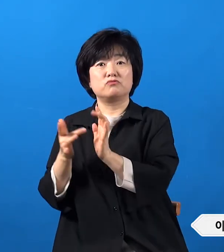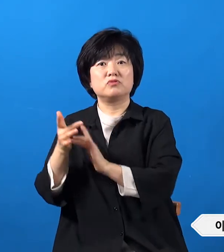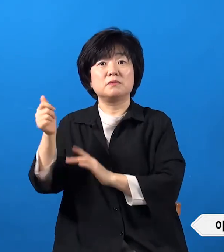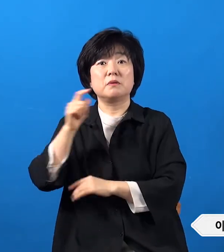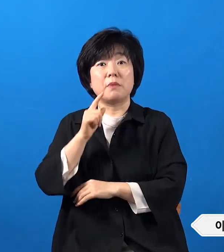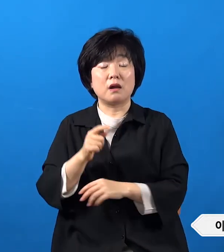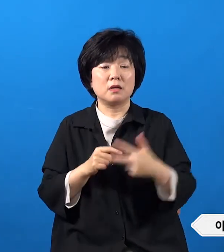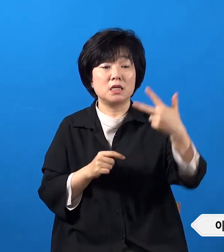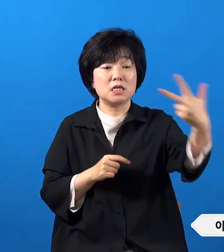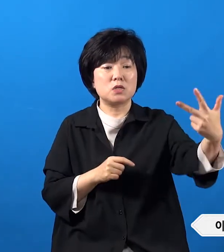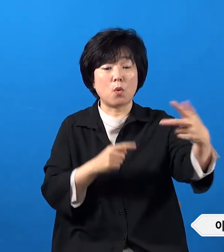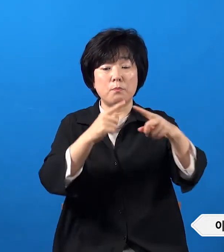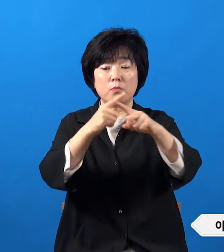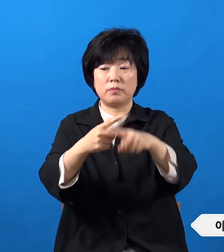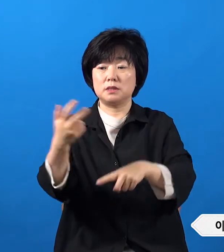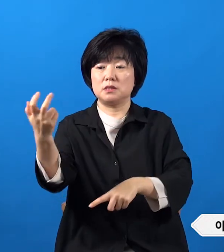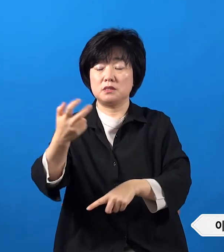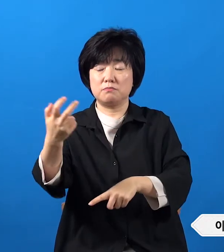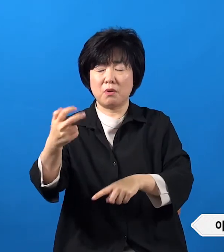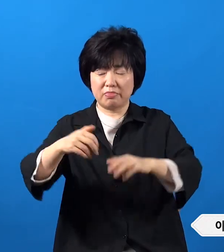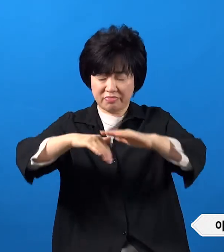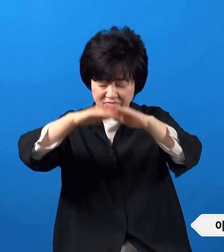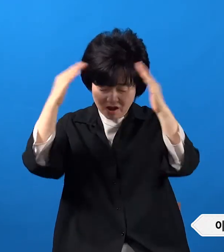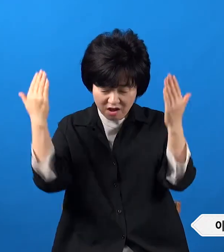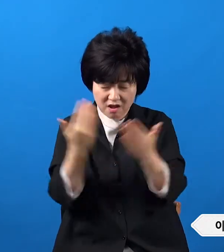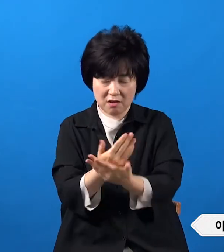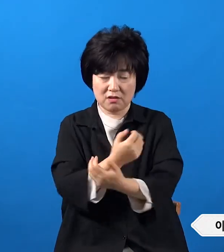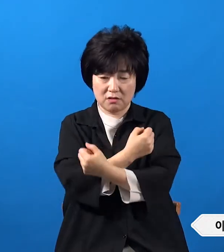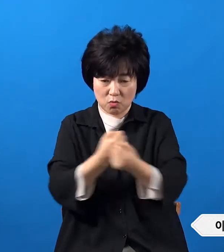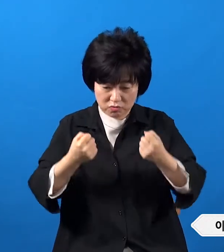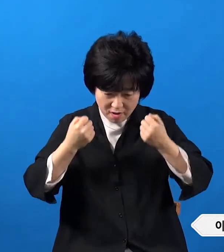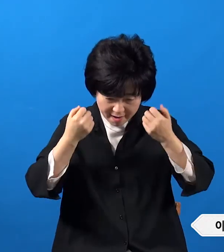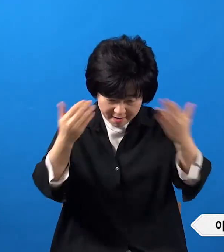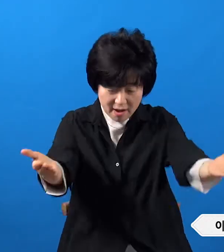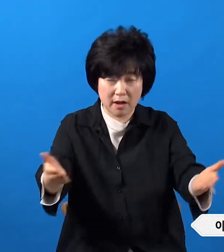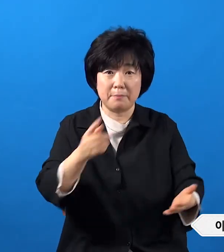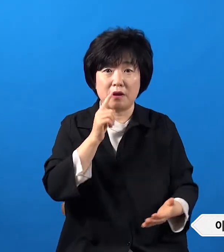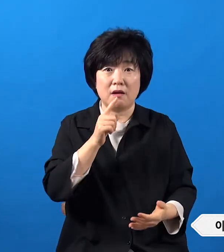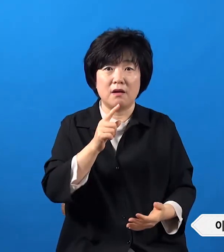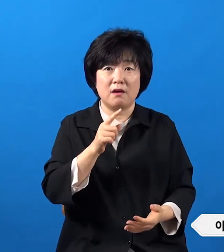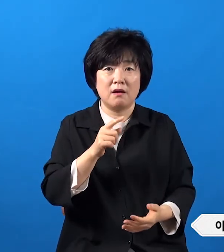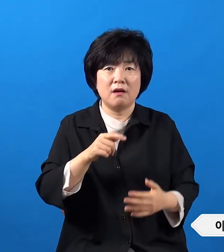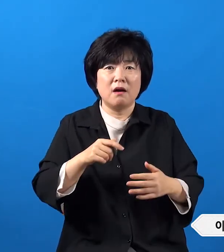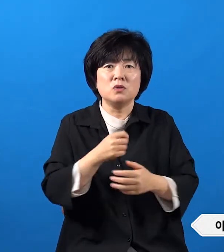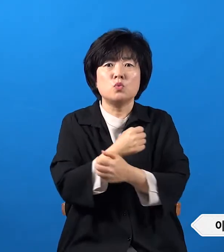용서하라고, 그분은 전적인 용서의 삶을 가르치고 계신 것입니다.